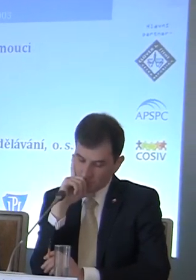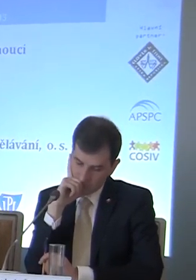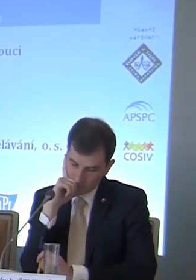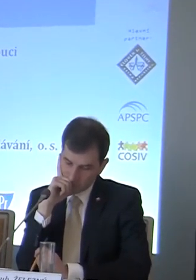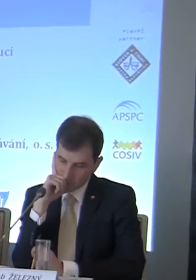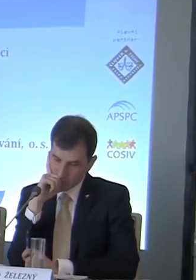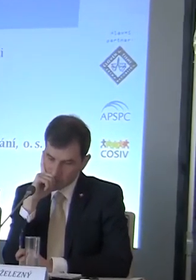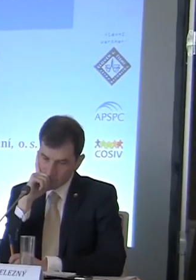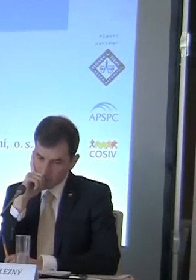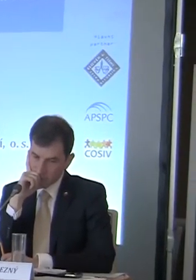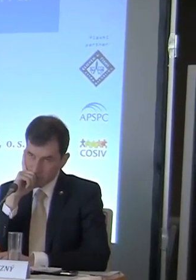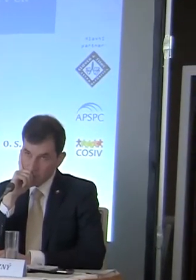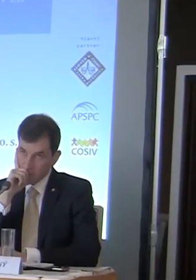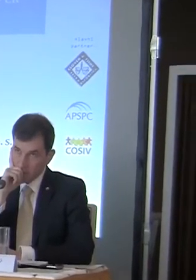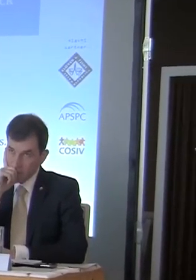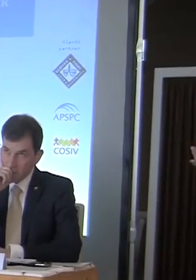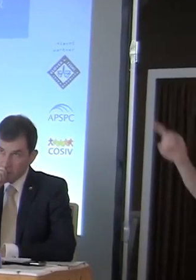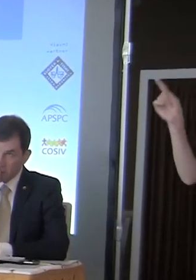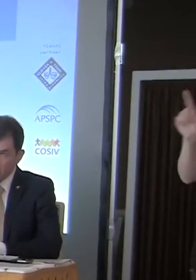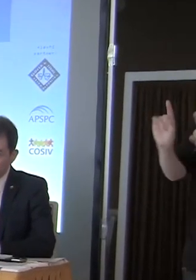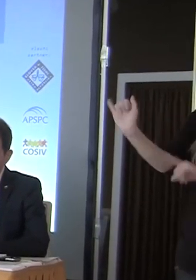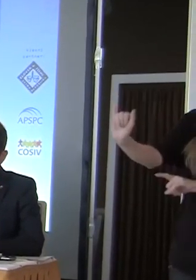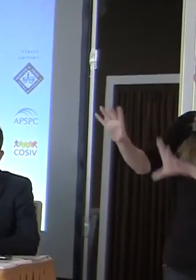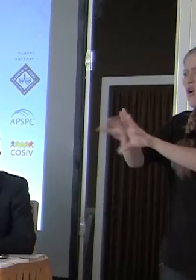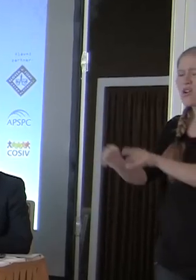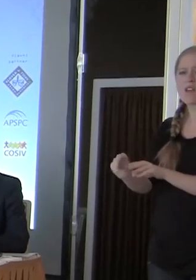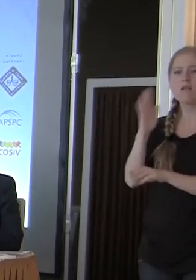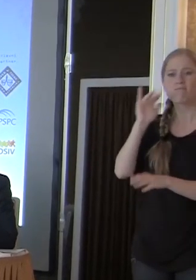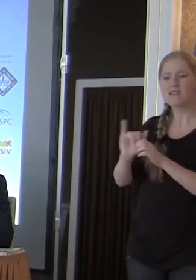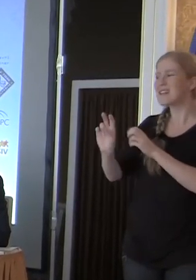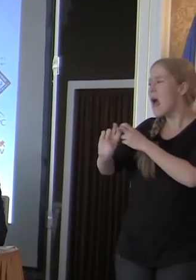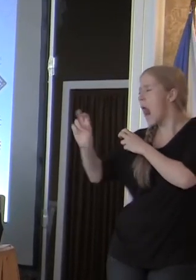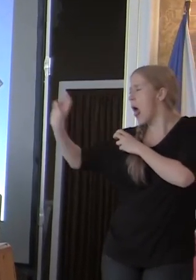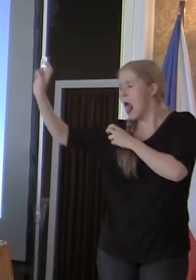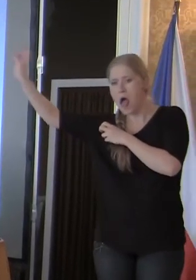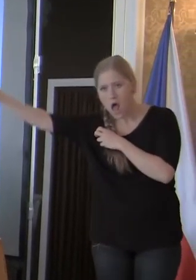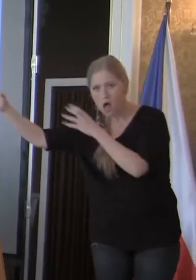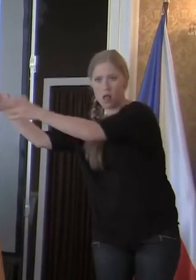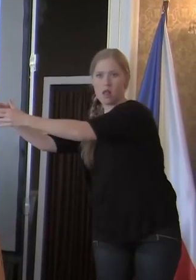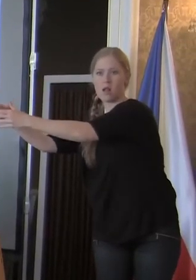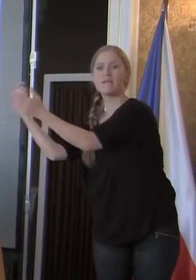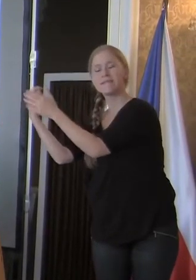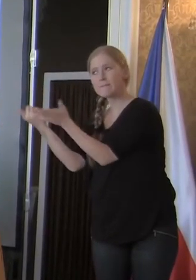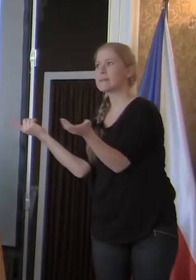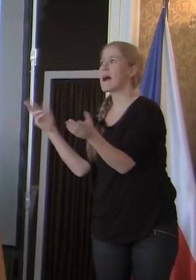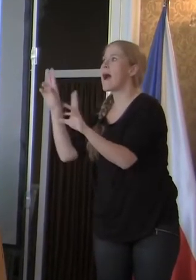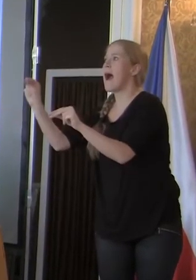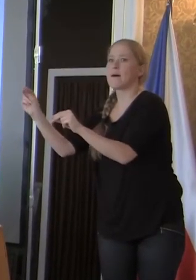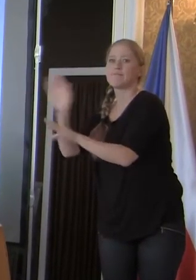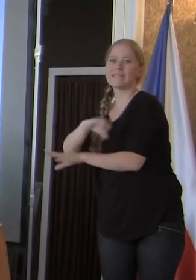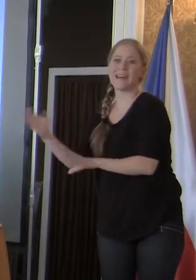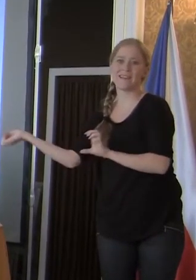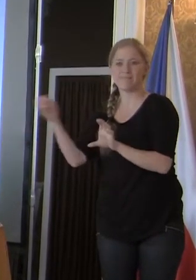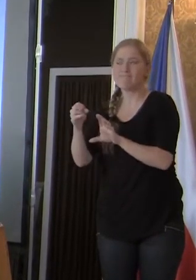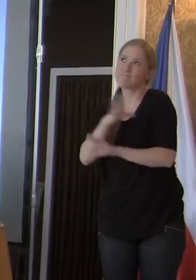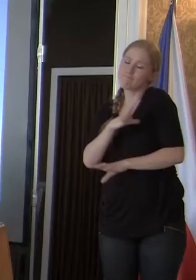prostě rodinu dítěte ze Sušice budeme muset hold odkázat na základní školu Sušici a pojďme všichni společně udělat všechno